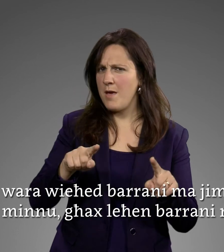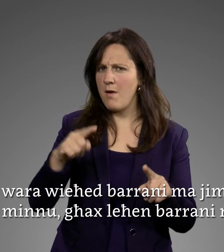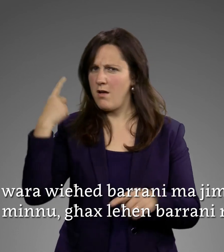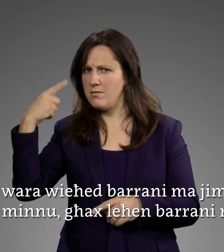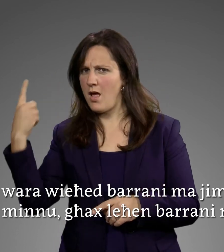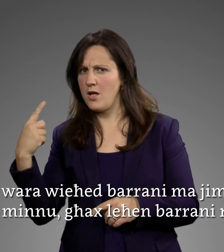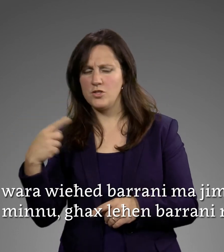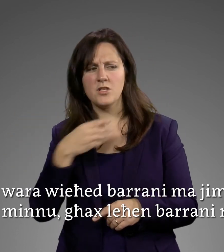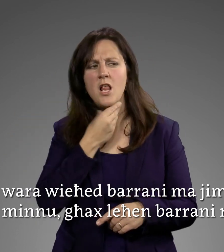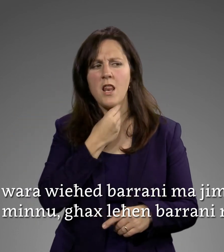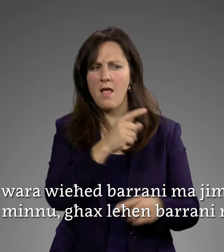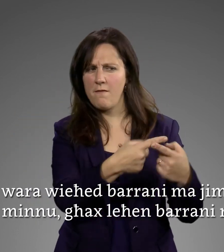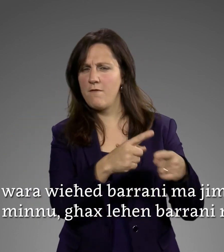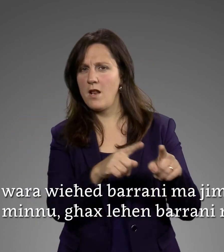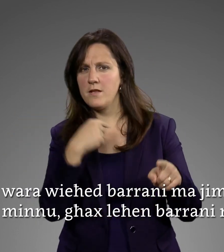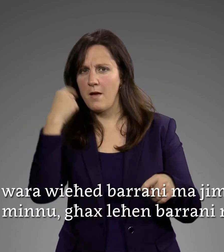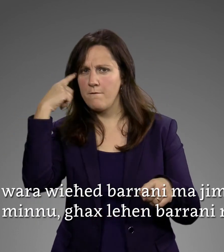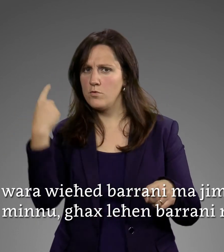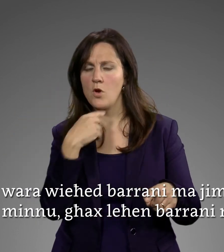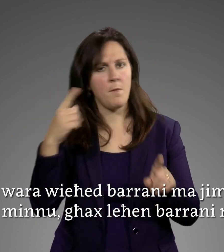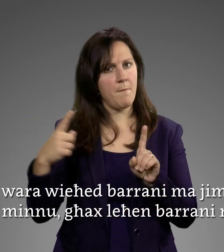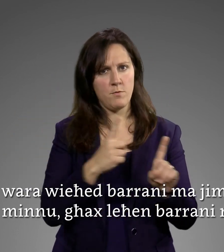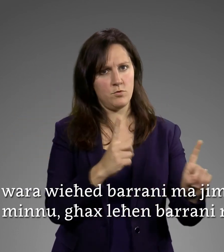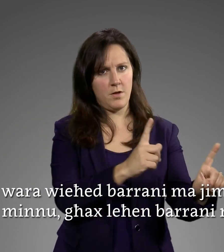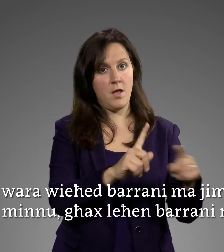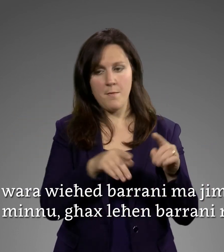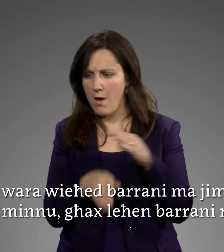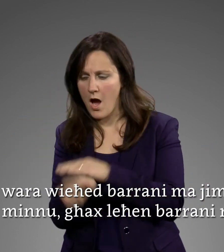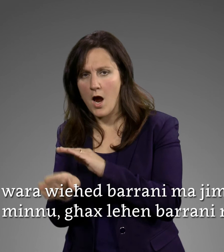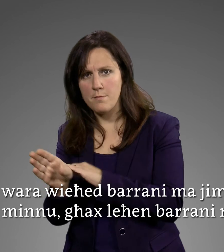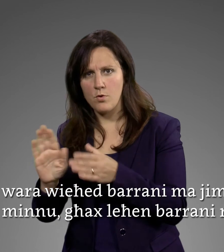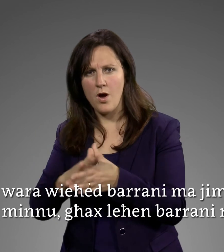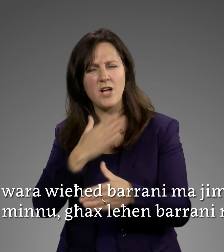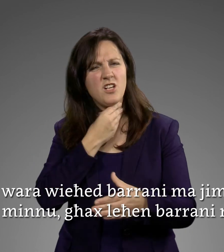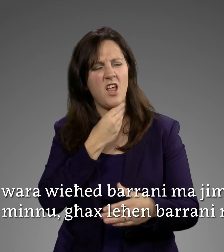jimxux, anzi jaħarbu minnu għax leħen barrani ma jafuħx.